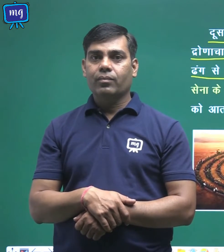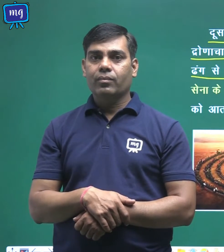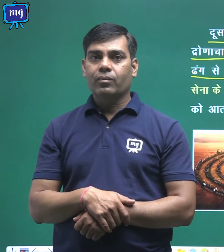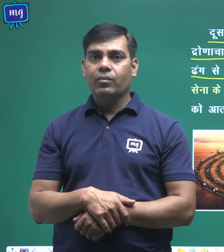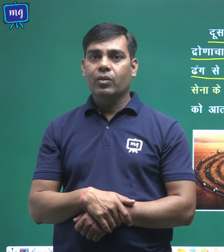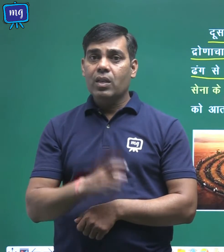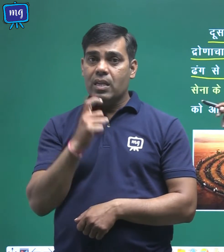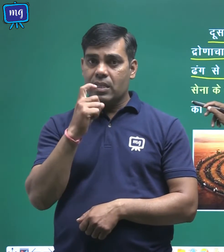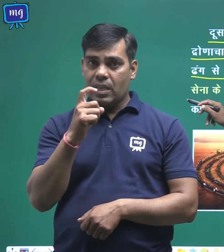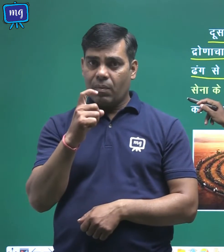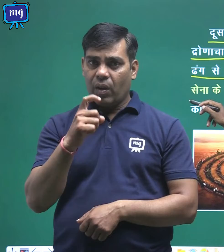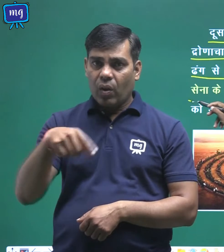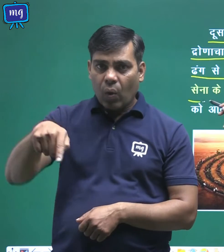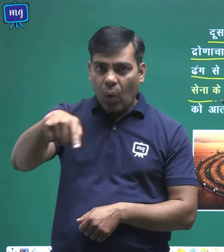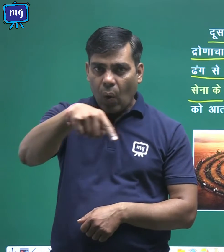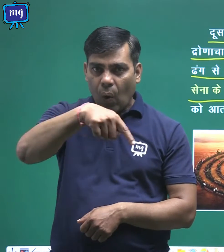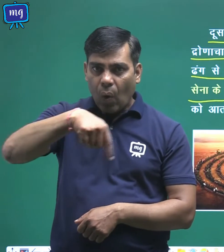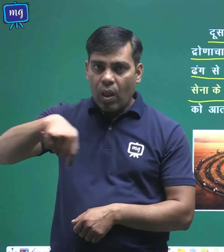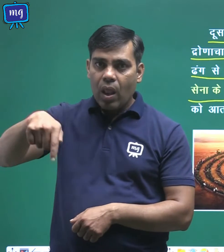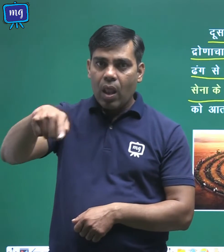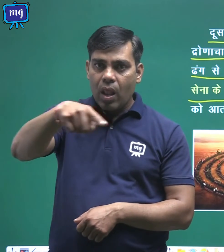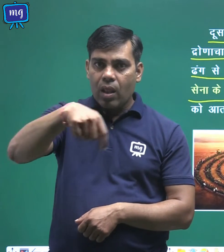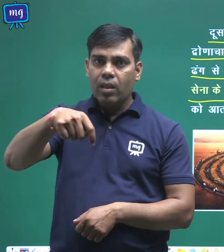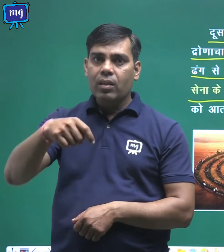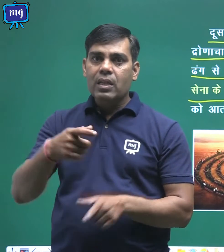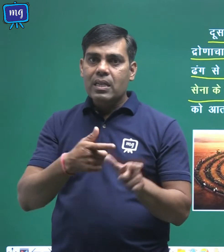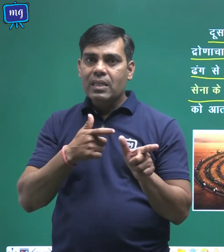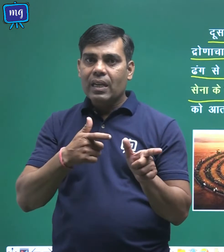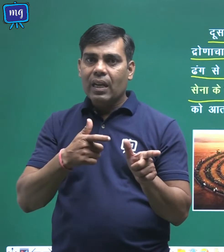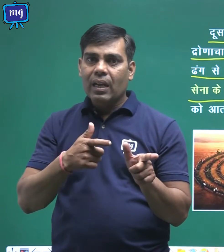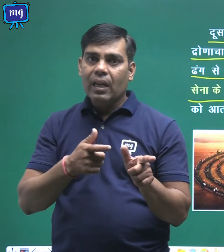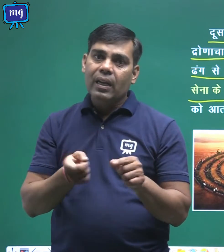7 गोल सेना के घेरे